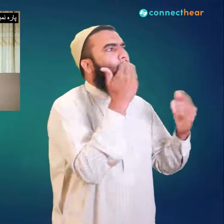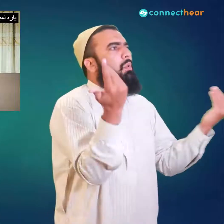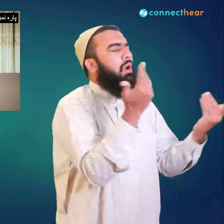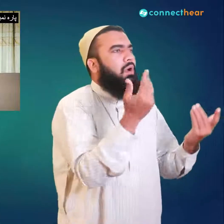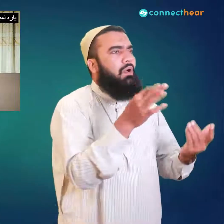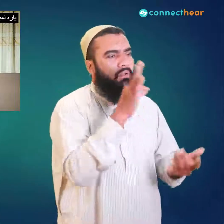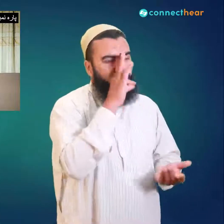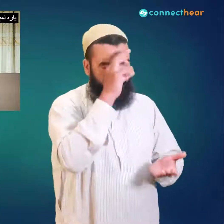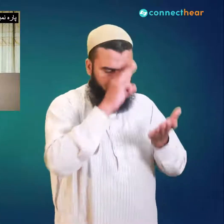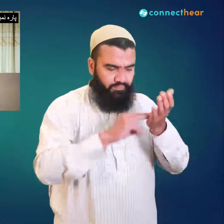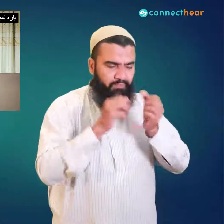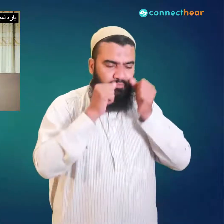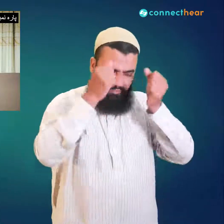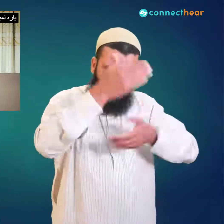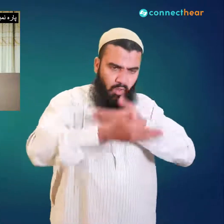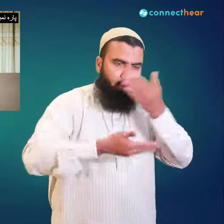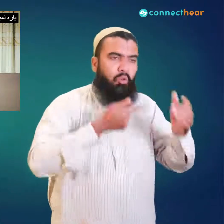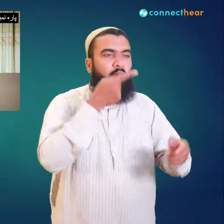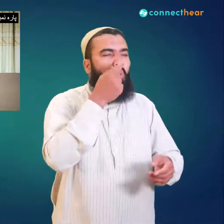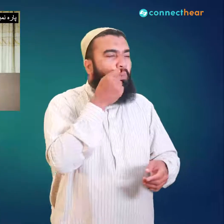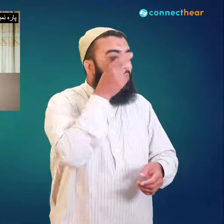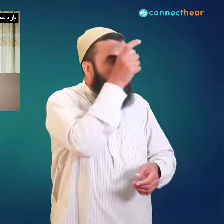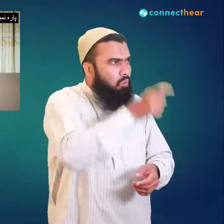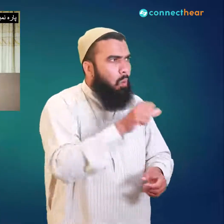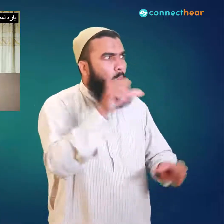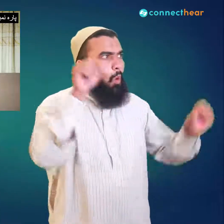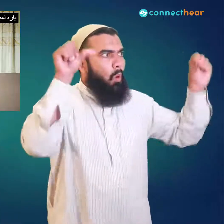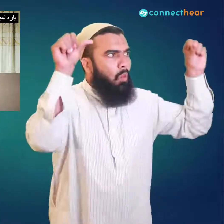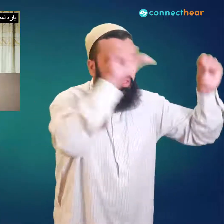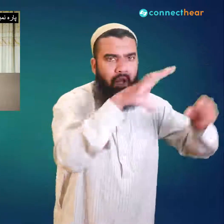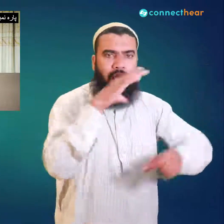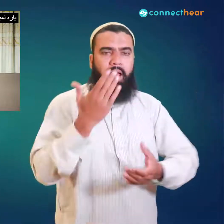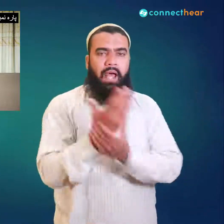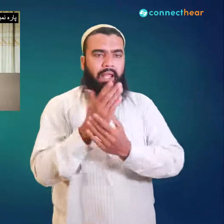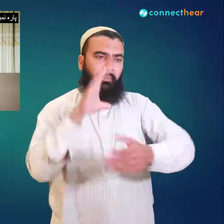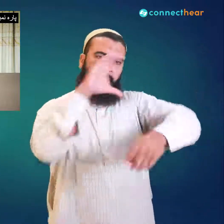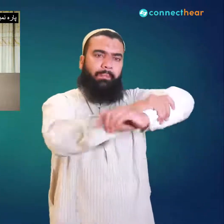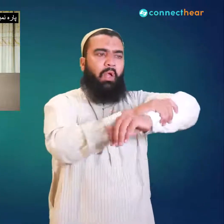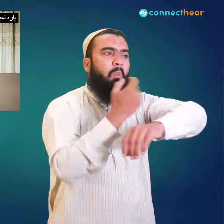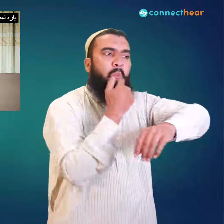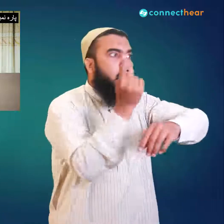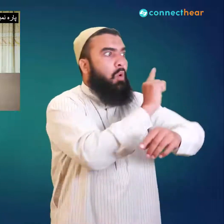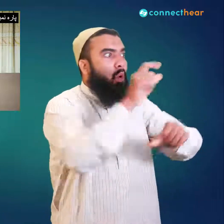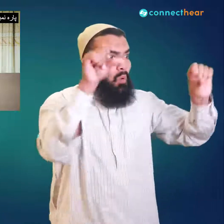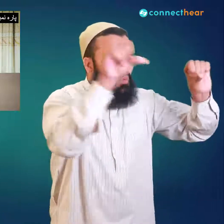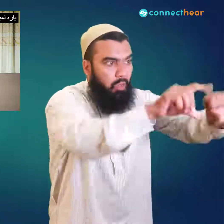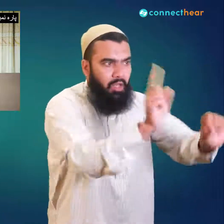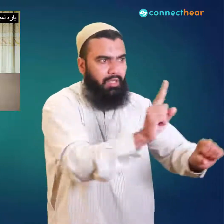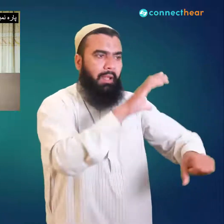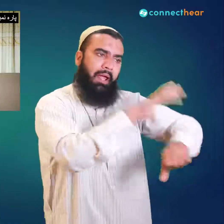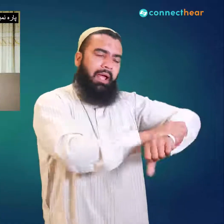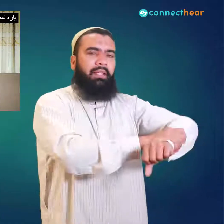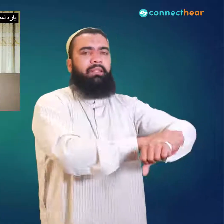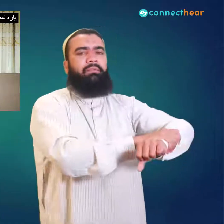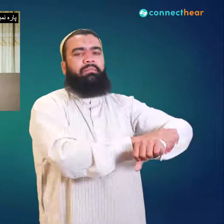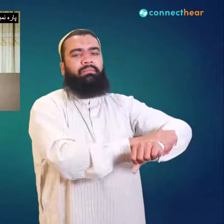سے روک دو، تو یہ تمہارے لیے، اس کے لیے تمہاری طرف سے ایک مدد ہوگی۔